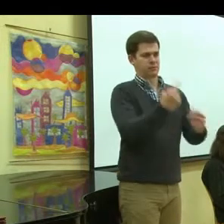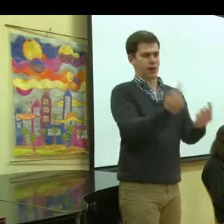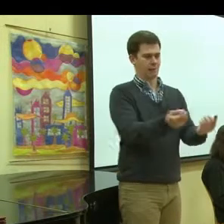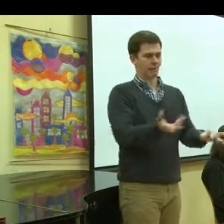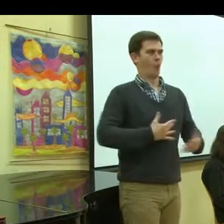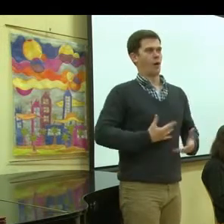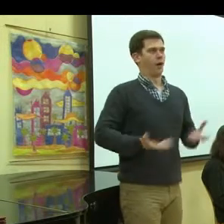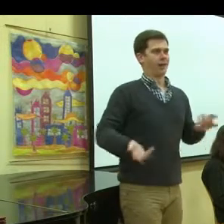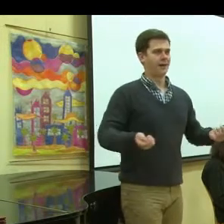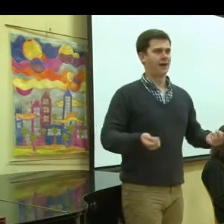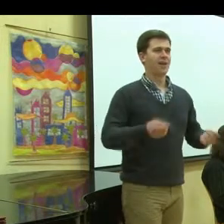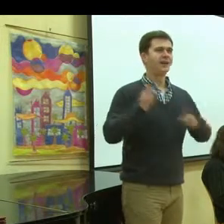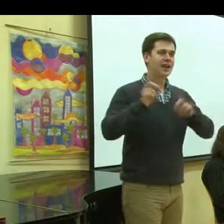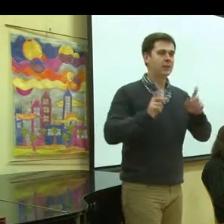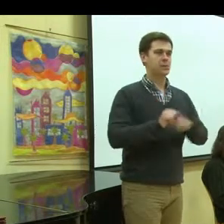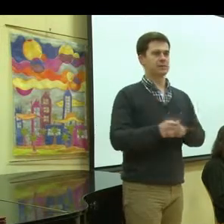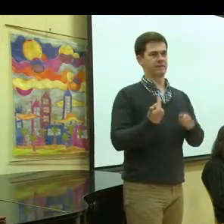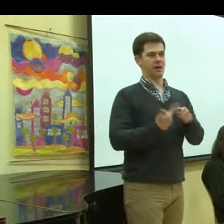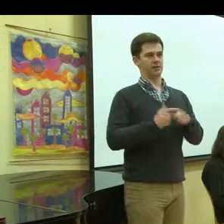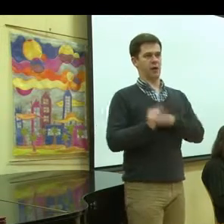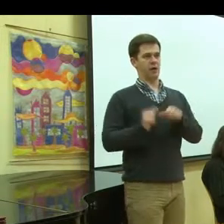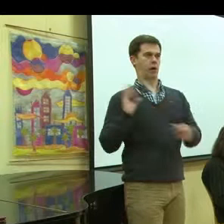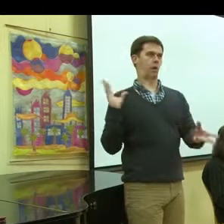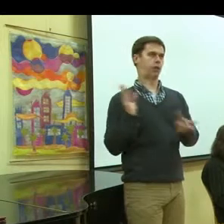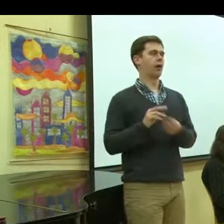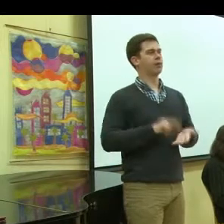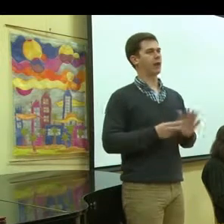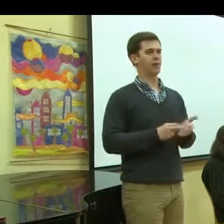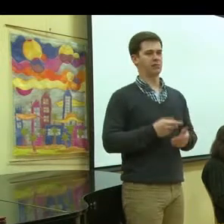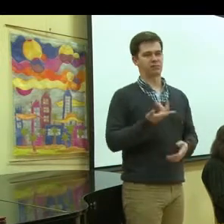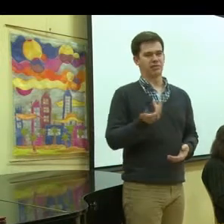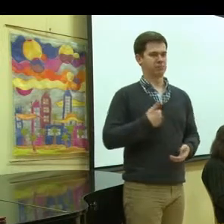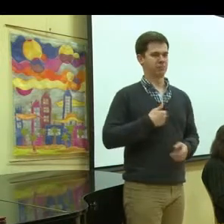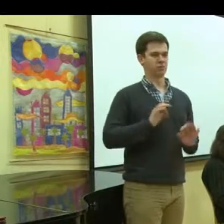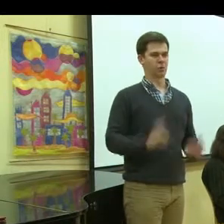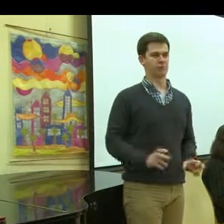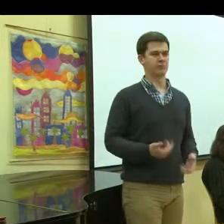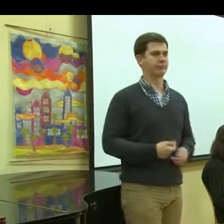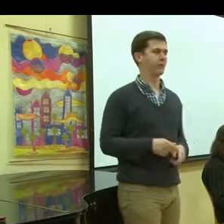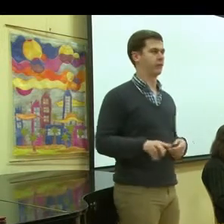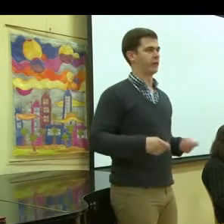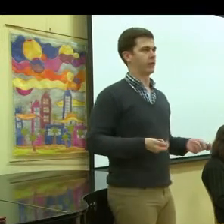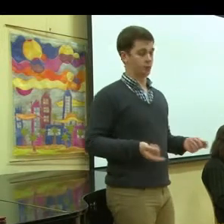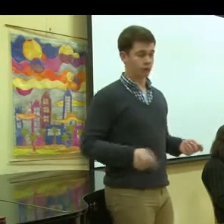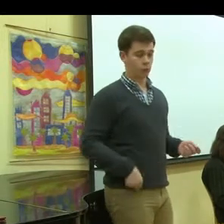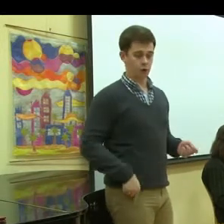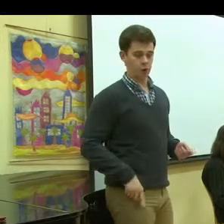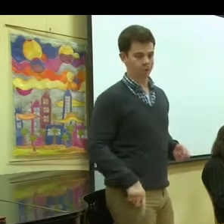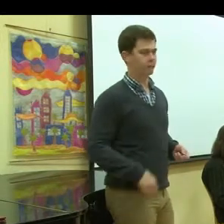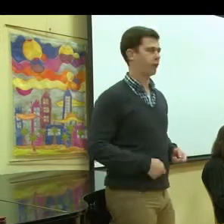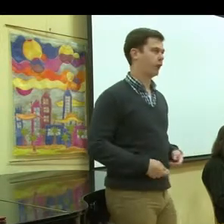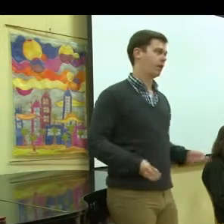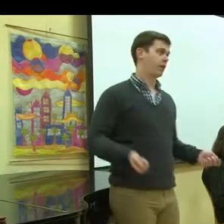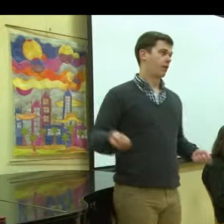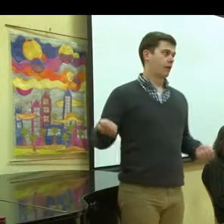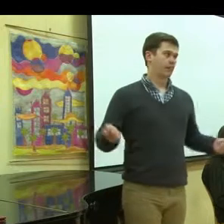siente. Są na przykład osoby, które tańczą je od 20 lat, ale nie czują tego. Y capaz que hay una persona que lo baila 5 clases y lo siente. Ale na przykład